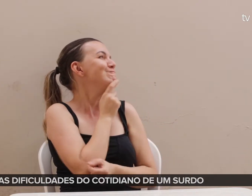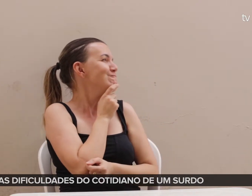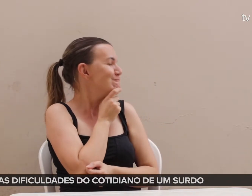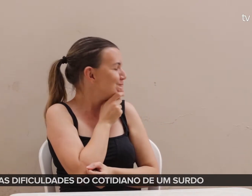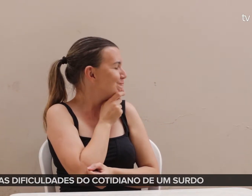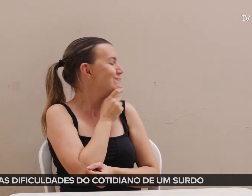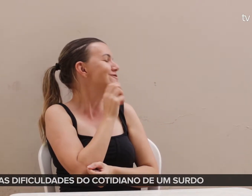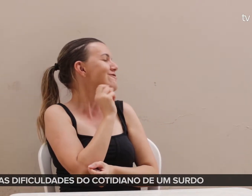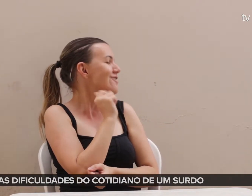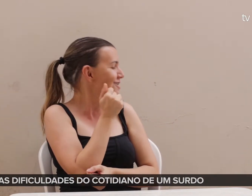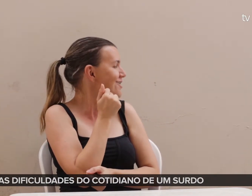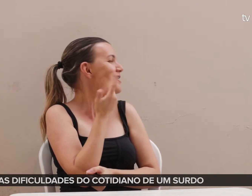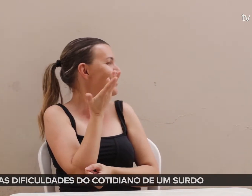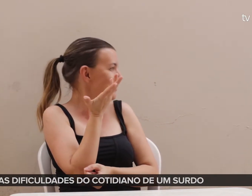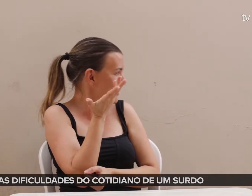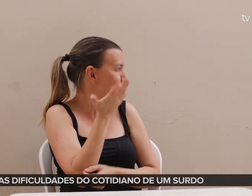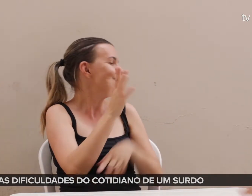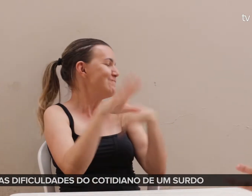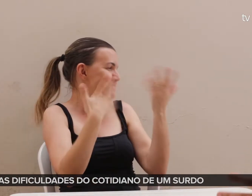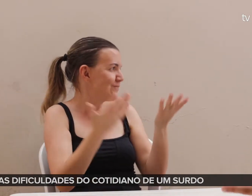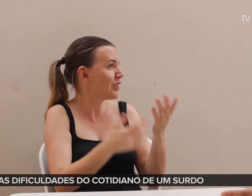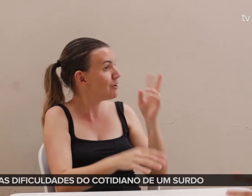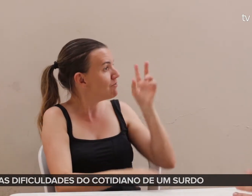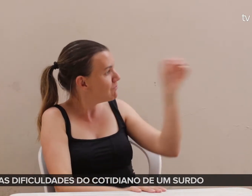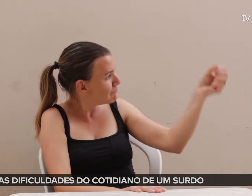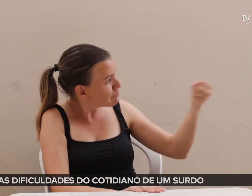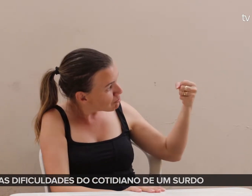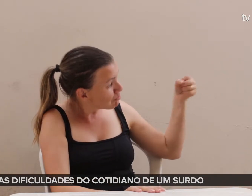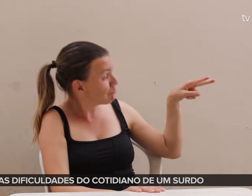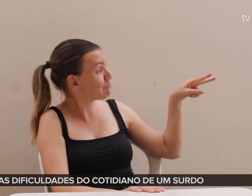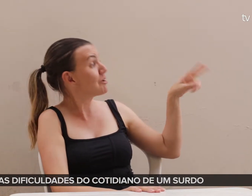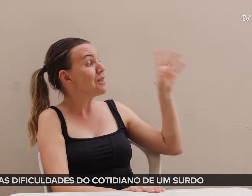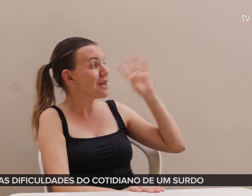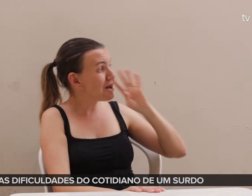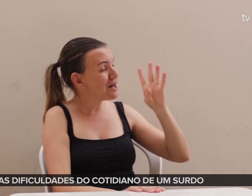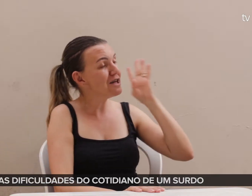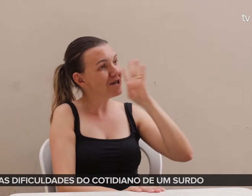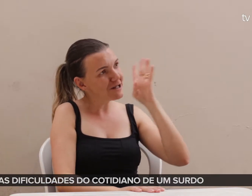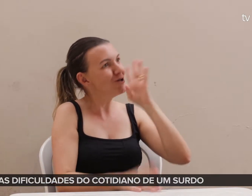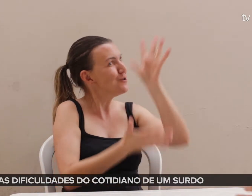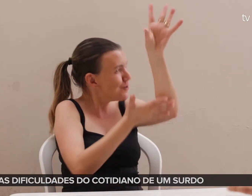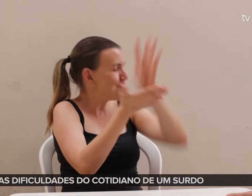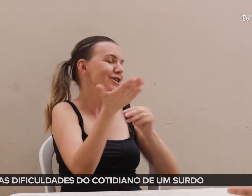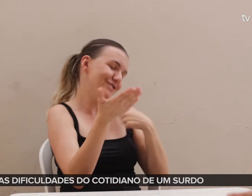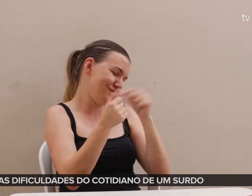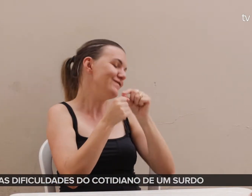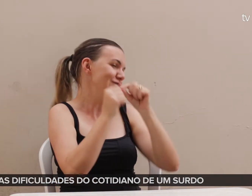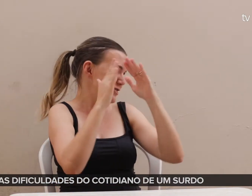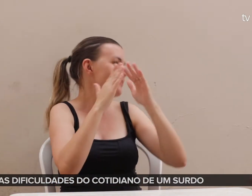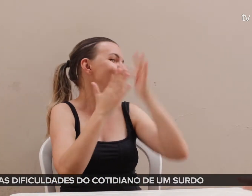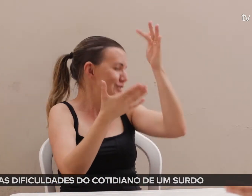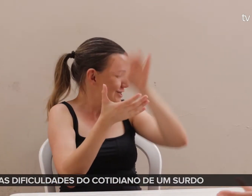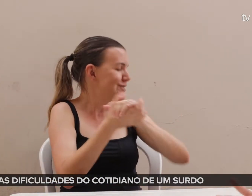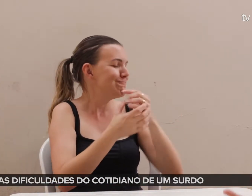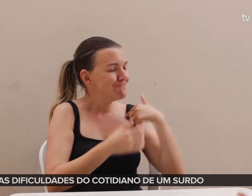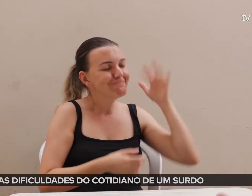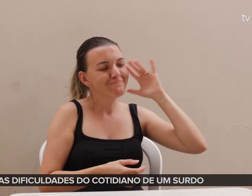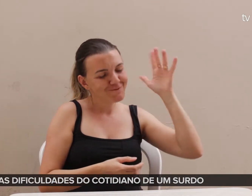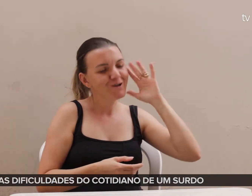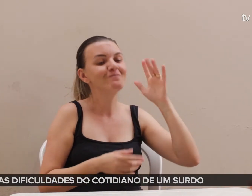campainha. Eu fiquei pensando, eu também quero um dia na minha casa. Aí abria lá a porta e via que pessoas estavam realmente lá,